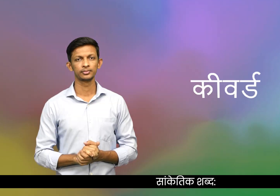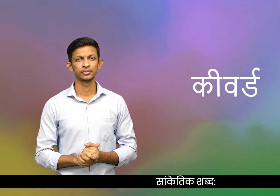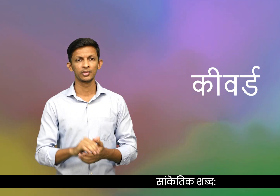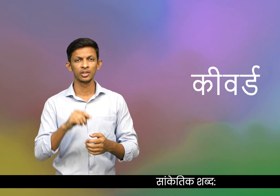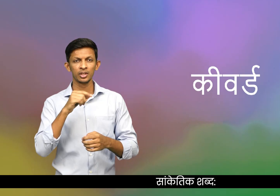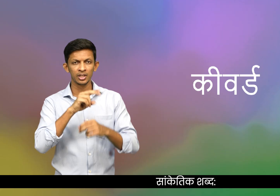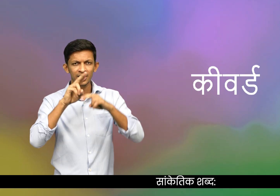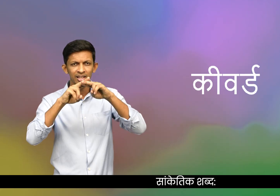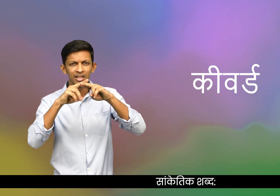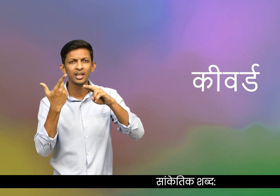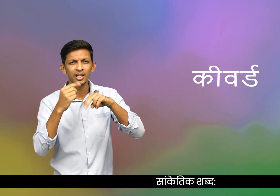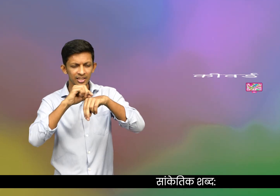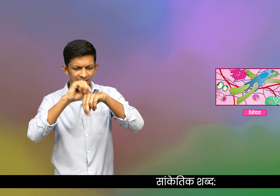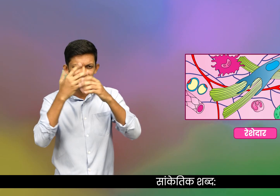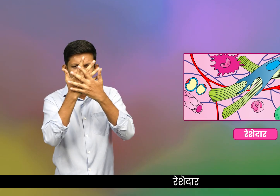सांकेतिक शब्द: